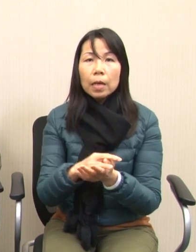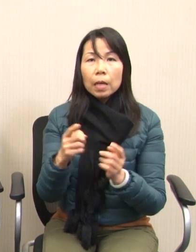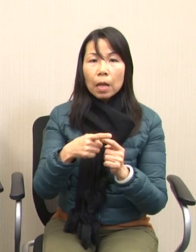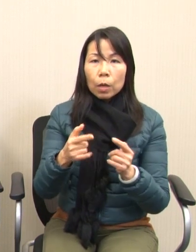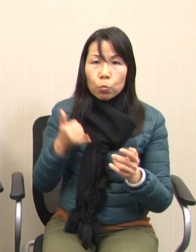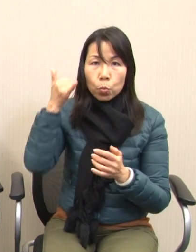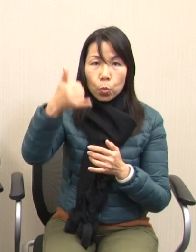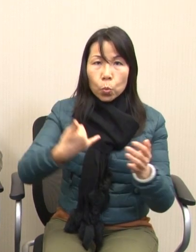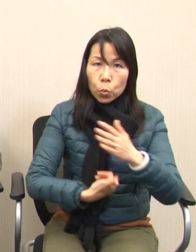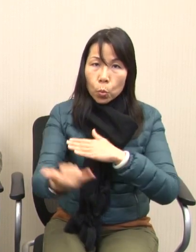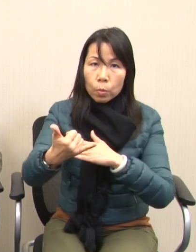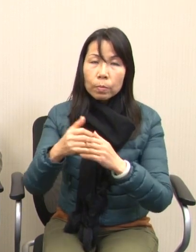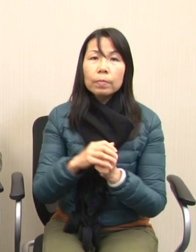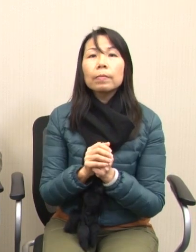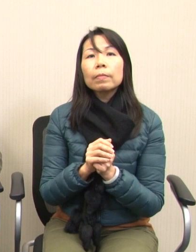喂，